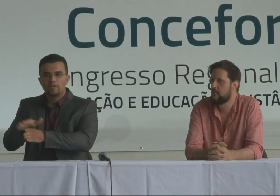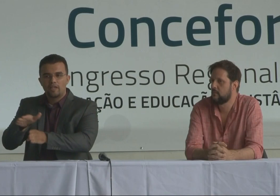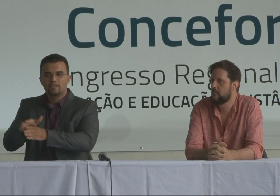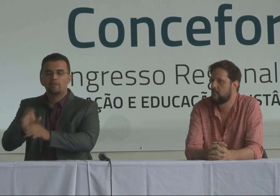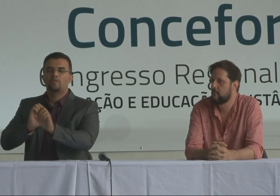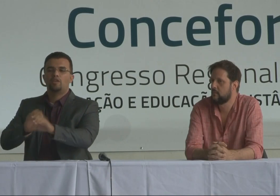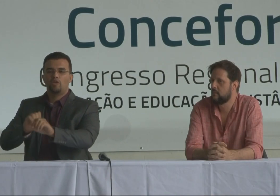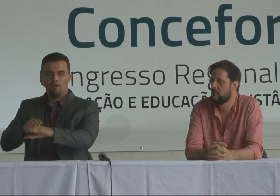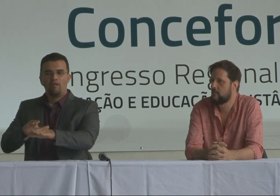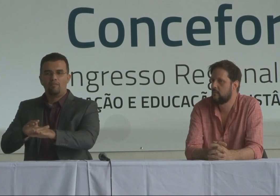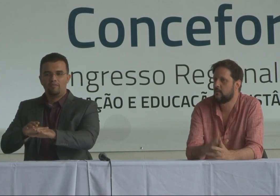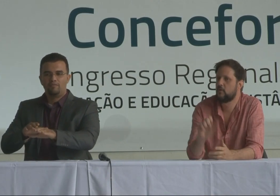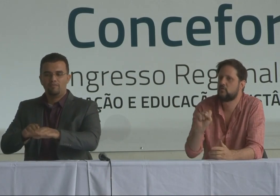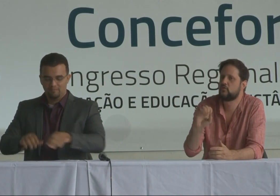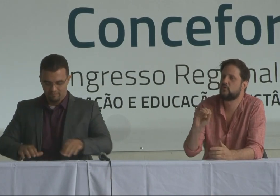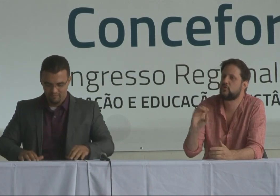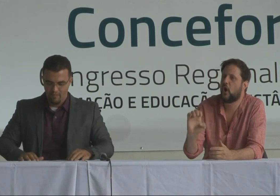em orientação e personal.